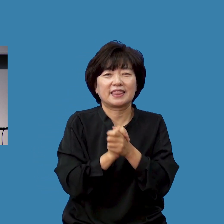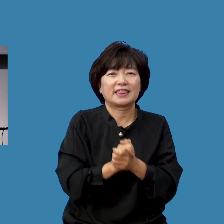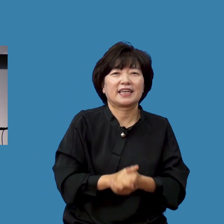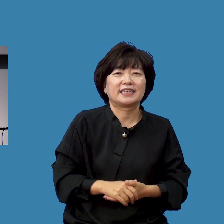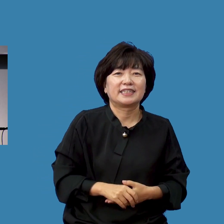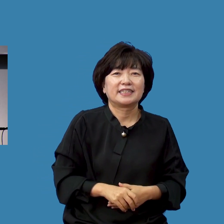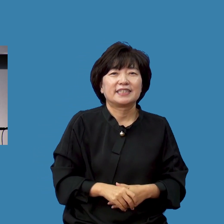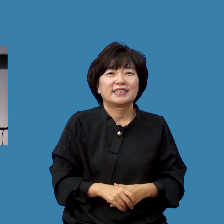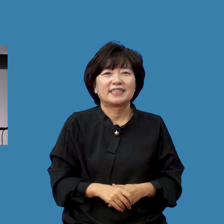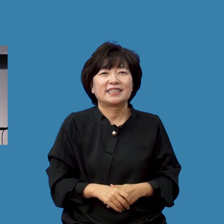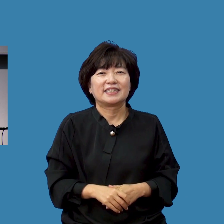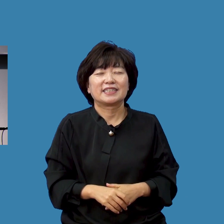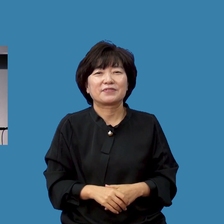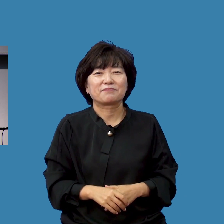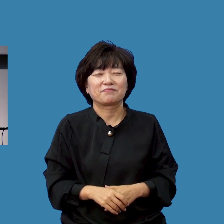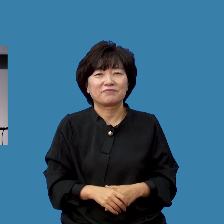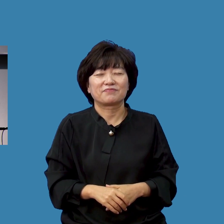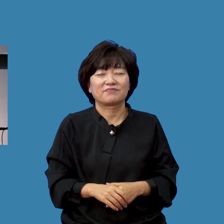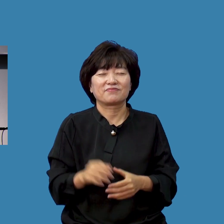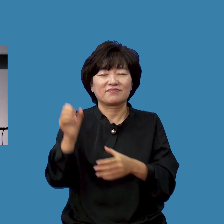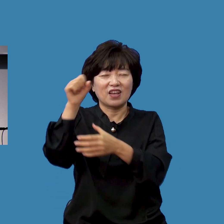심으십시오. 아멘.